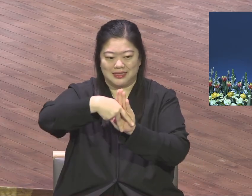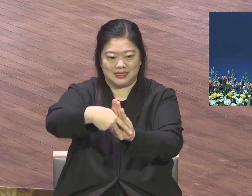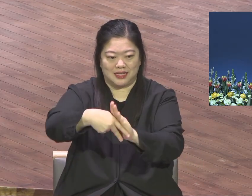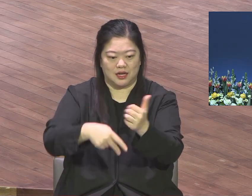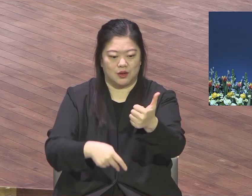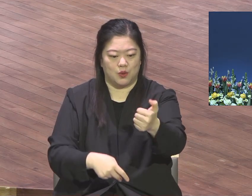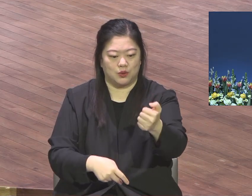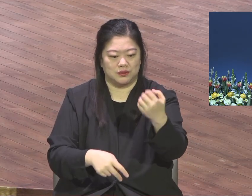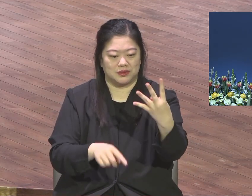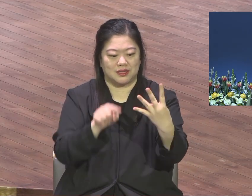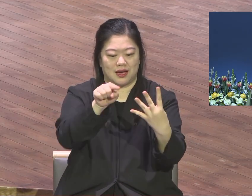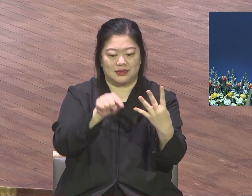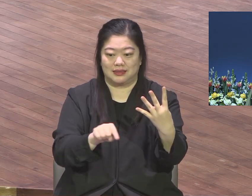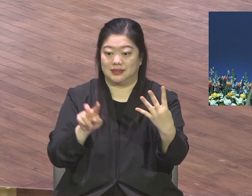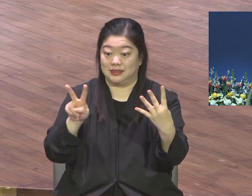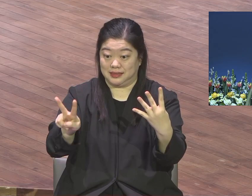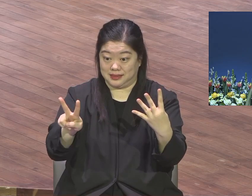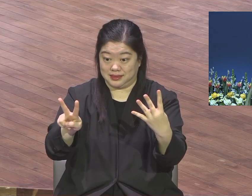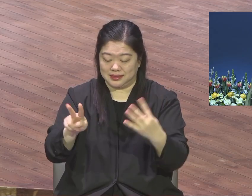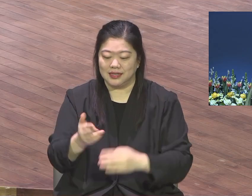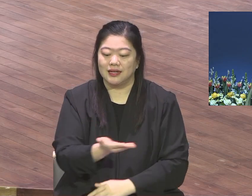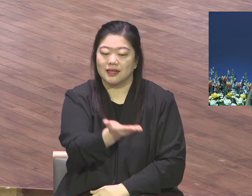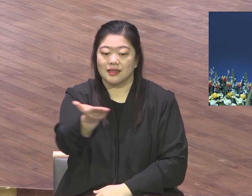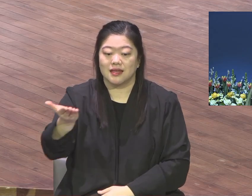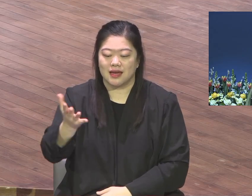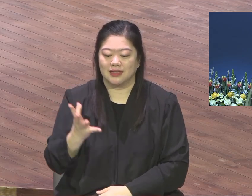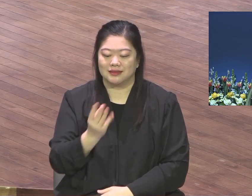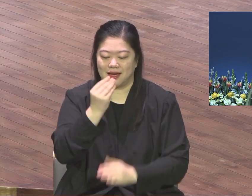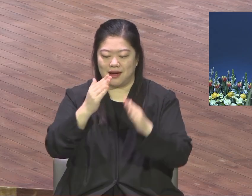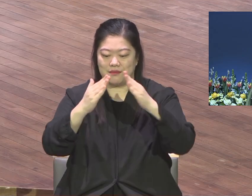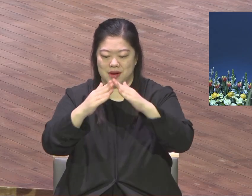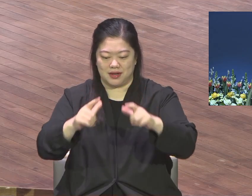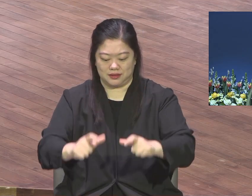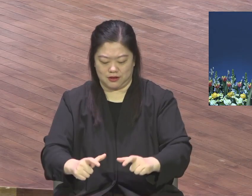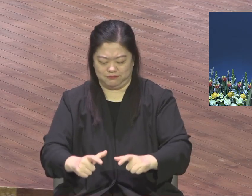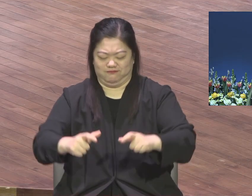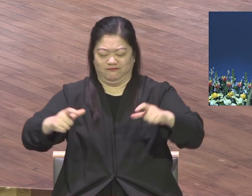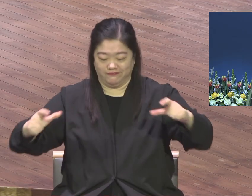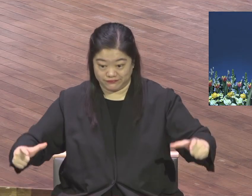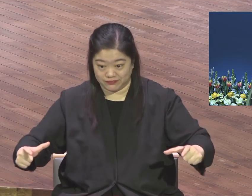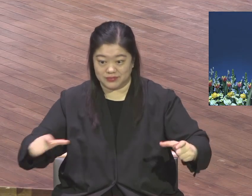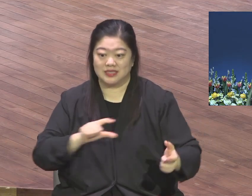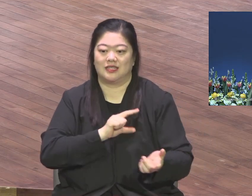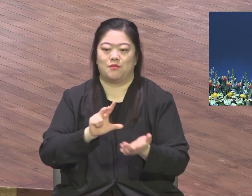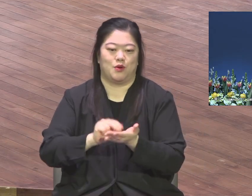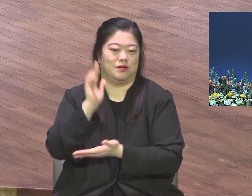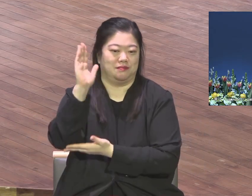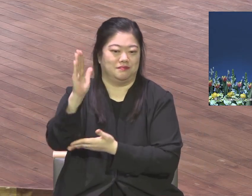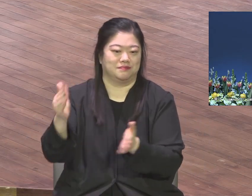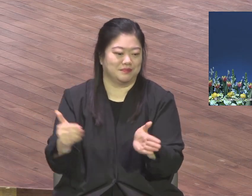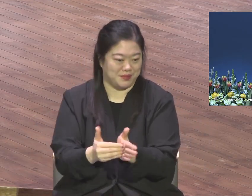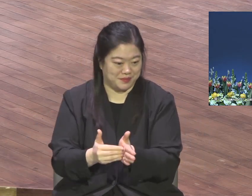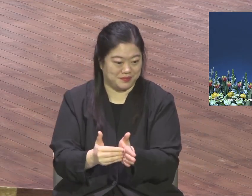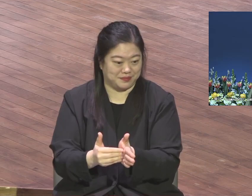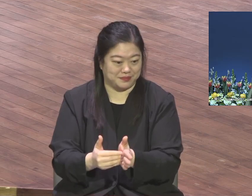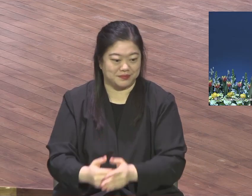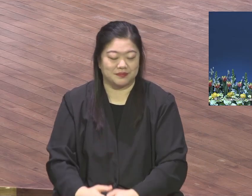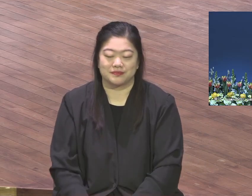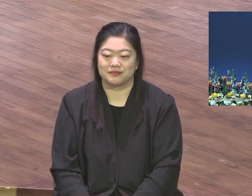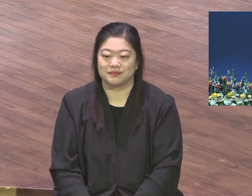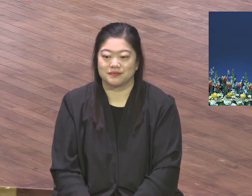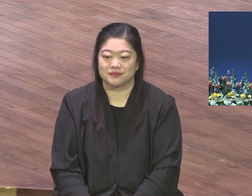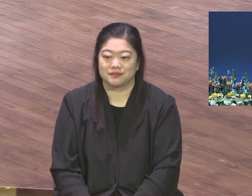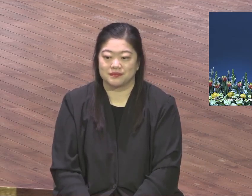54장 2절의 말씀을 성취될 언약의 말씀으로 우리에게 주었습니다.